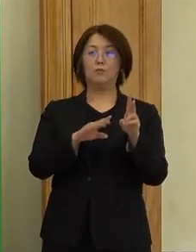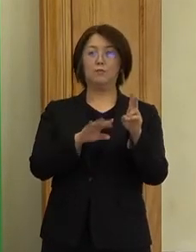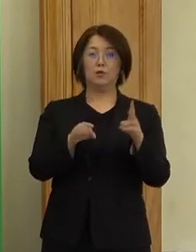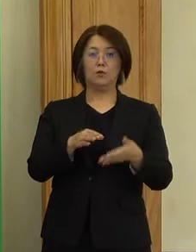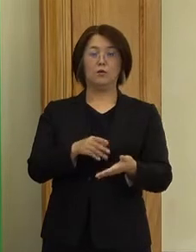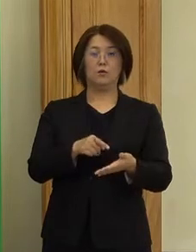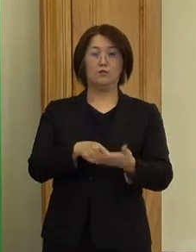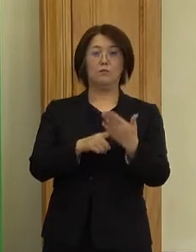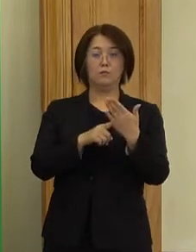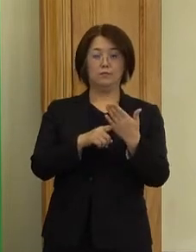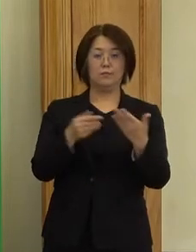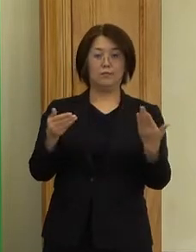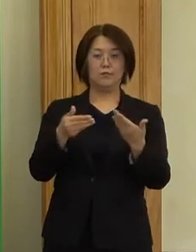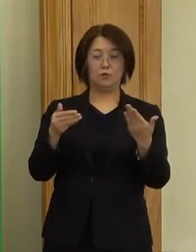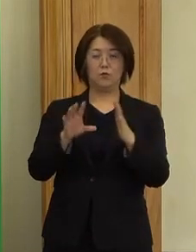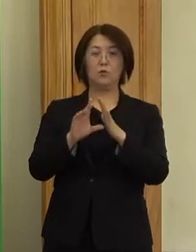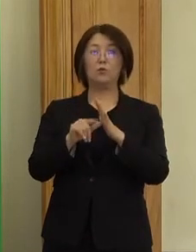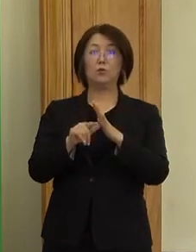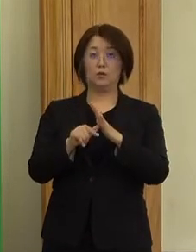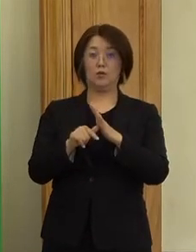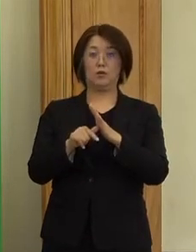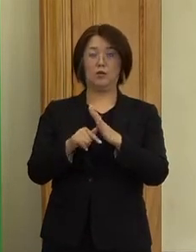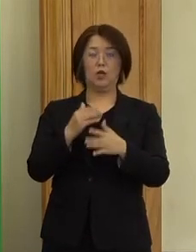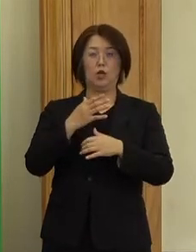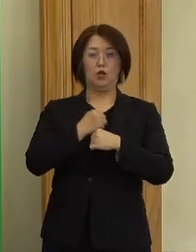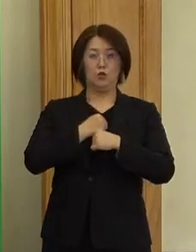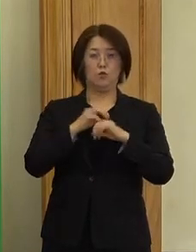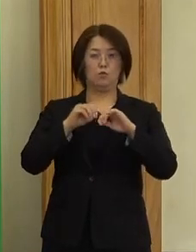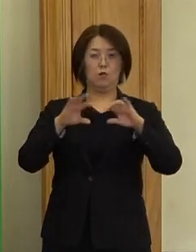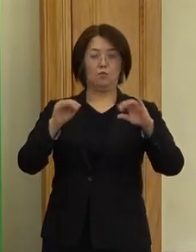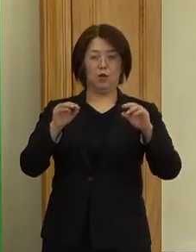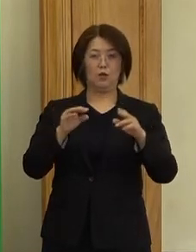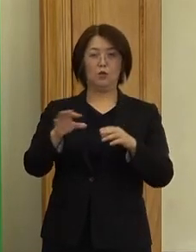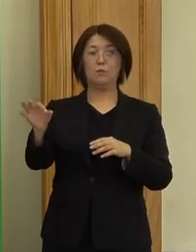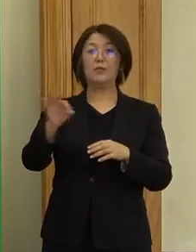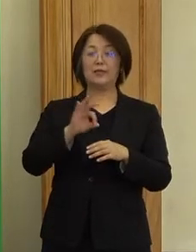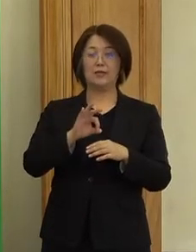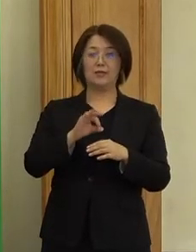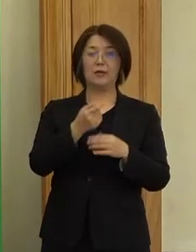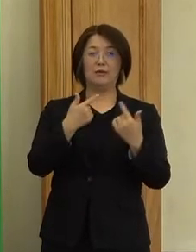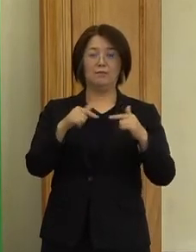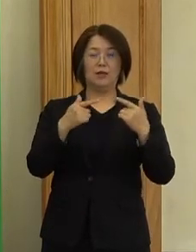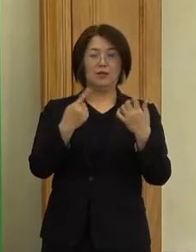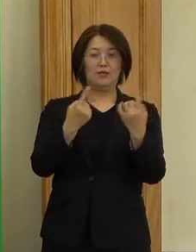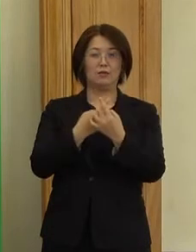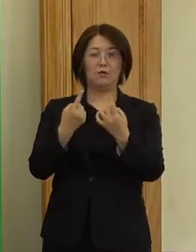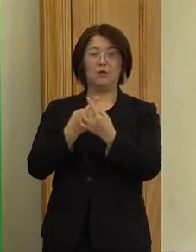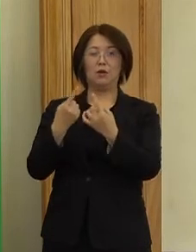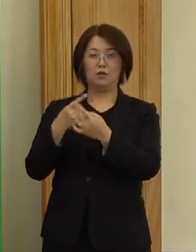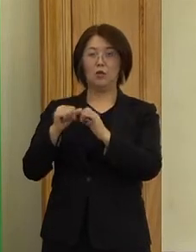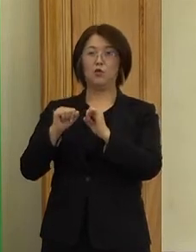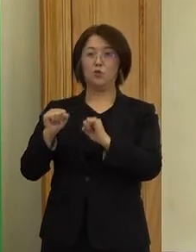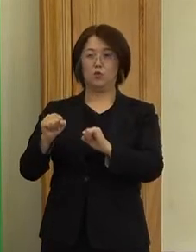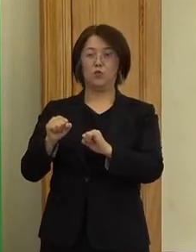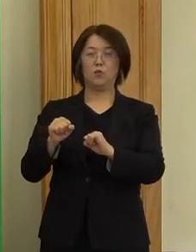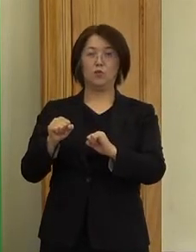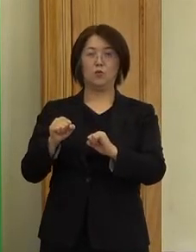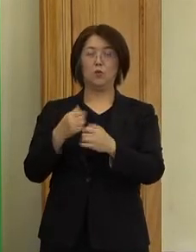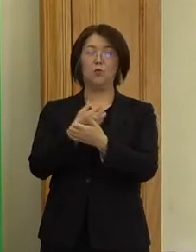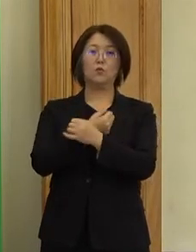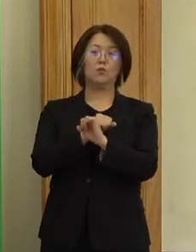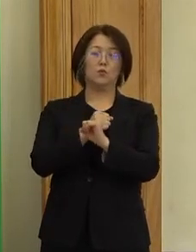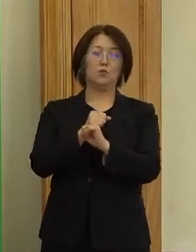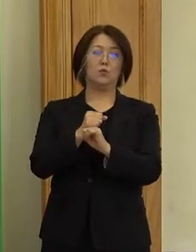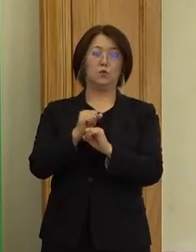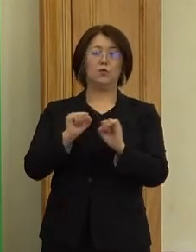を開いて仕事をしていると注意喚起のメッセージが日替わりでいろいろと出るようにして、する工夫を今